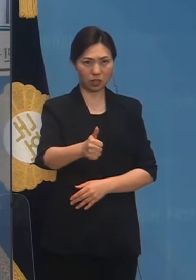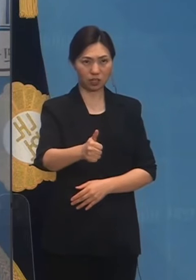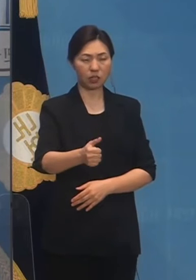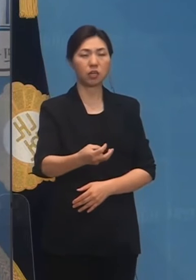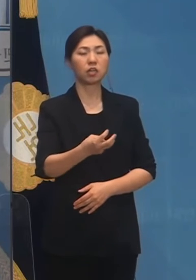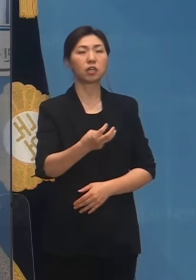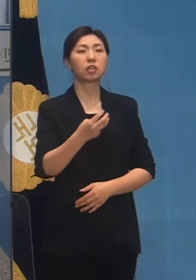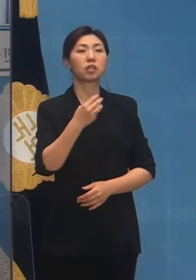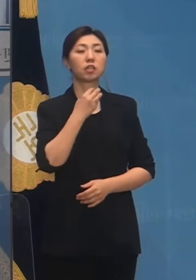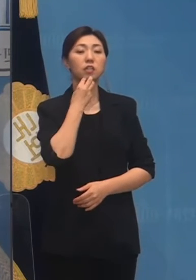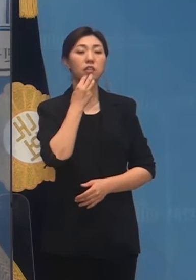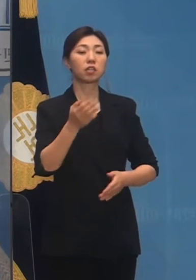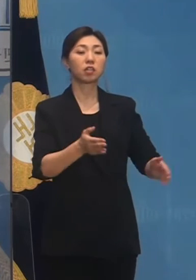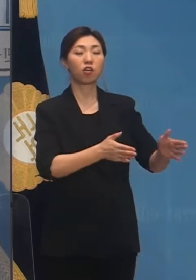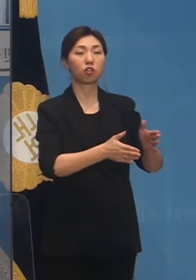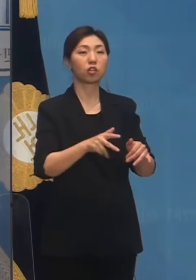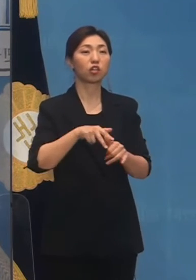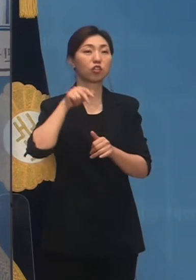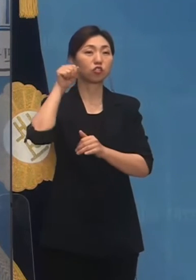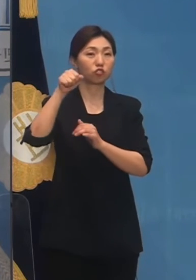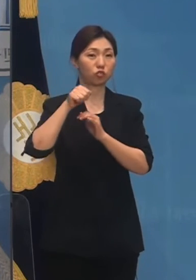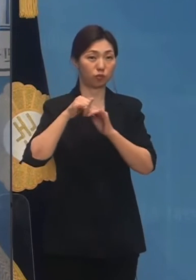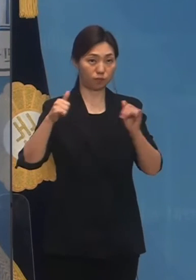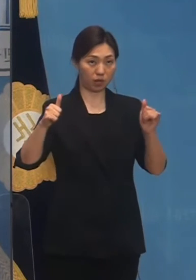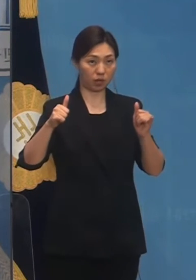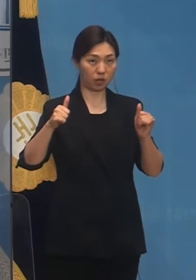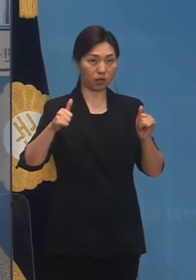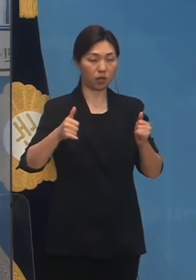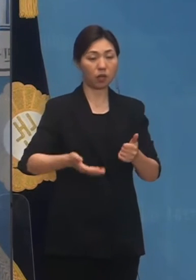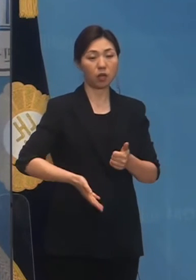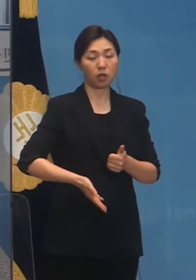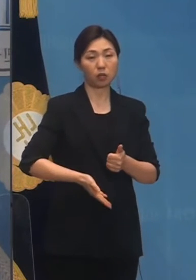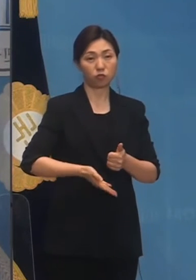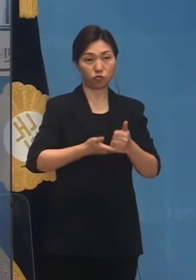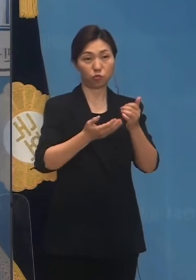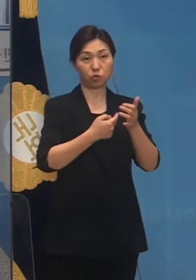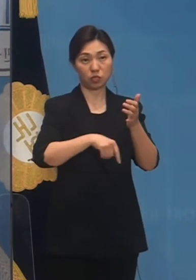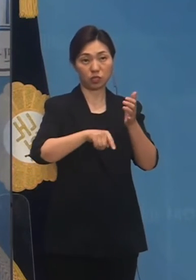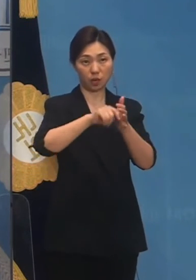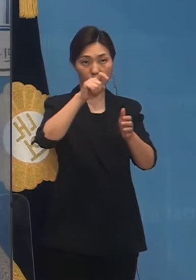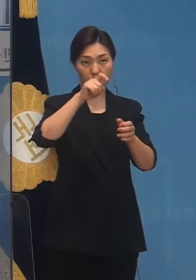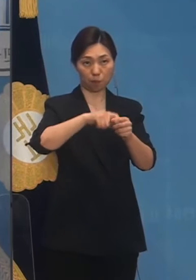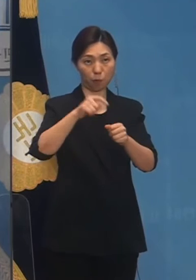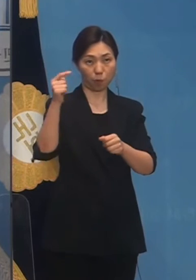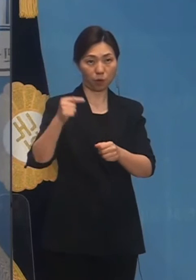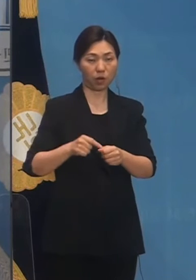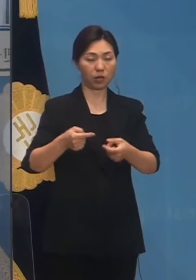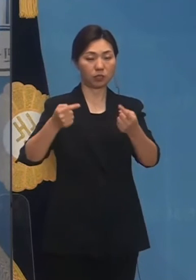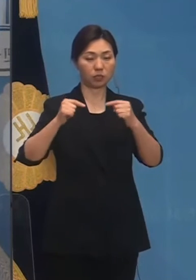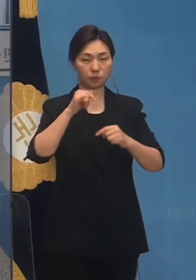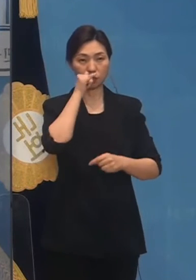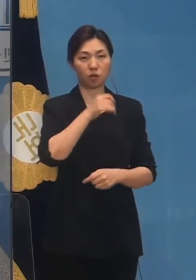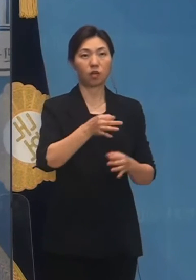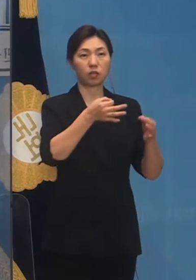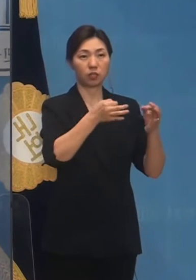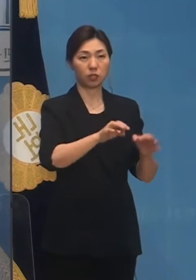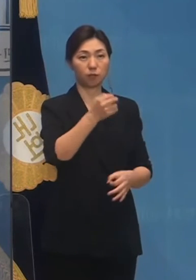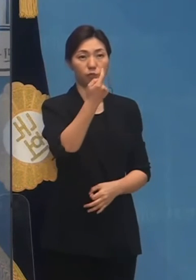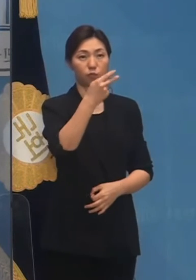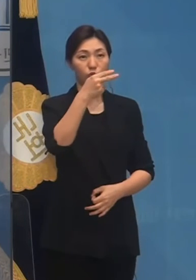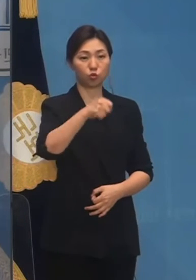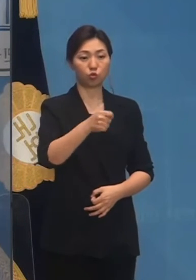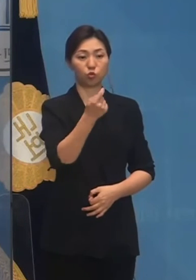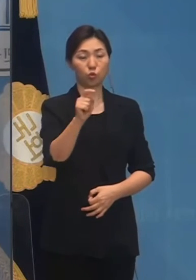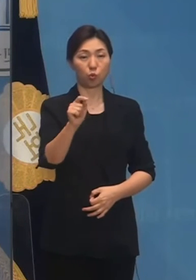참석하게 됐습니다. 오늘 몇 분 의원님들이 함께 오셨는데 소개를 드리도록 하겠습니다. 김두관